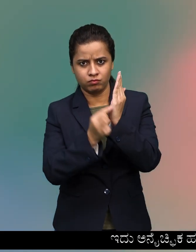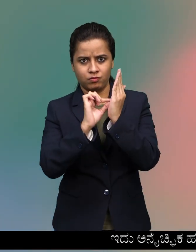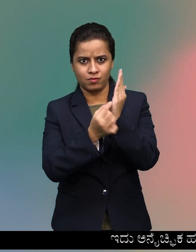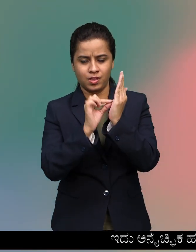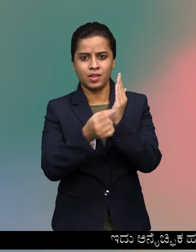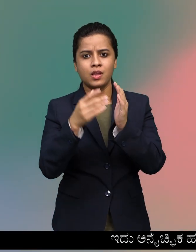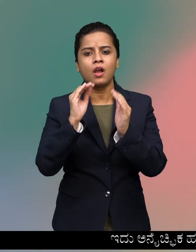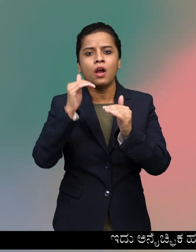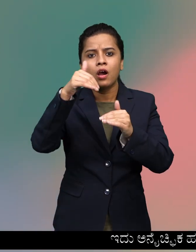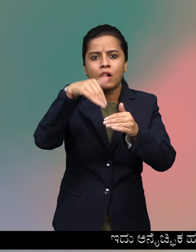ಸ್ನಾಯುಗಳಿಂದ ಮಾಡಲ್ಪಟ್ಟಿದೆ.